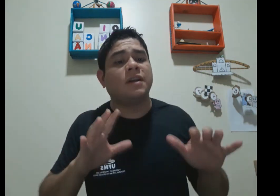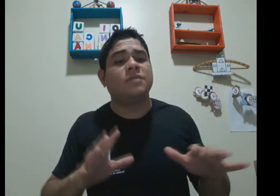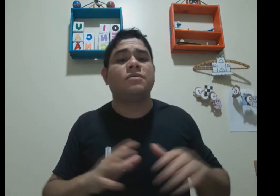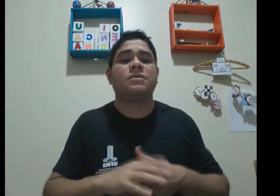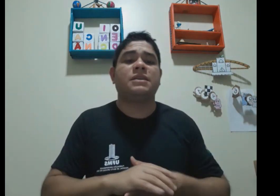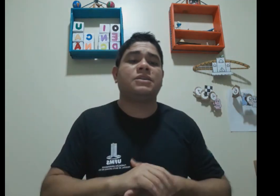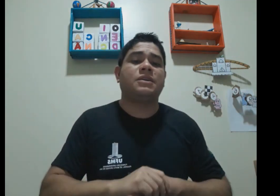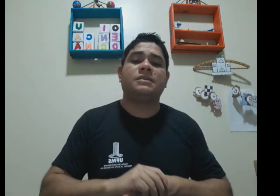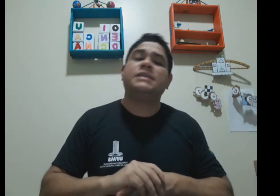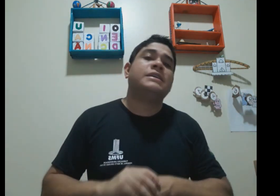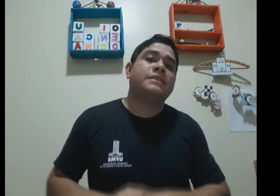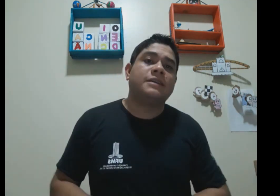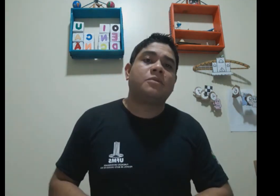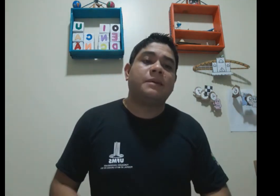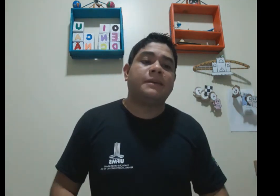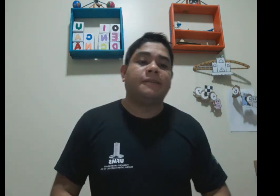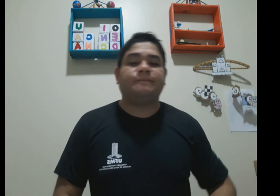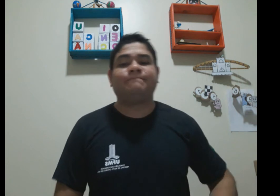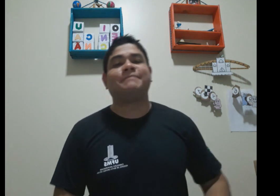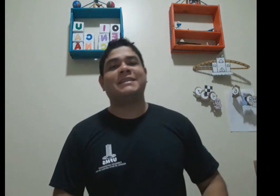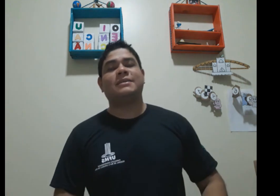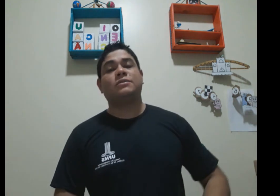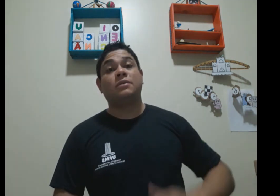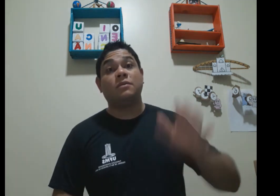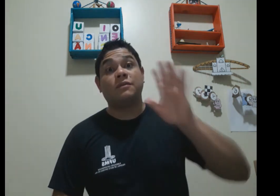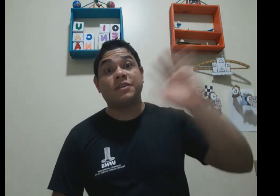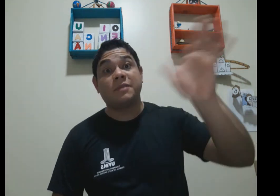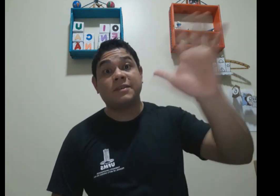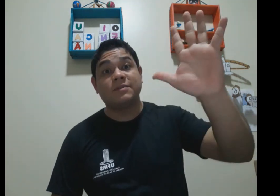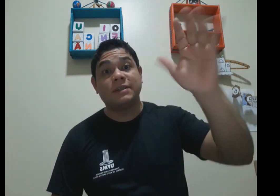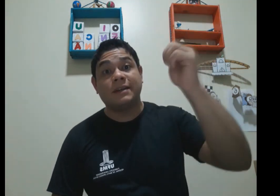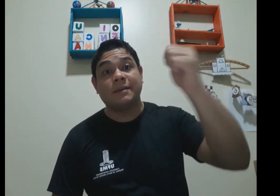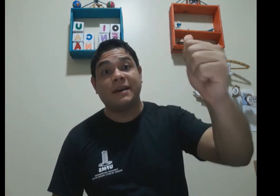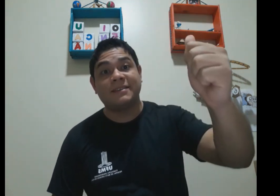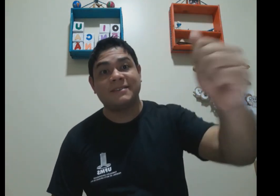no Google Sala de Aula, sem problema nenhum, certo? Um forte abraço e até mais.